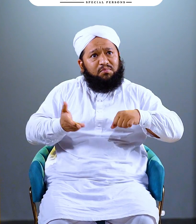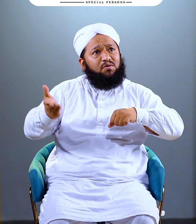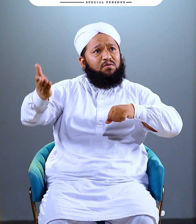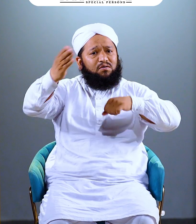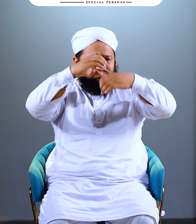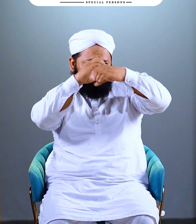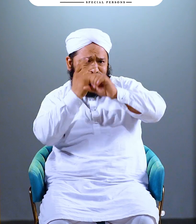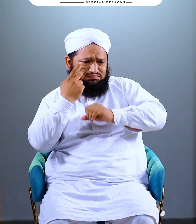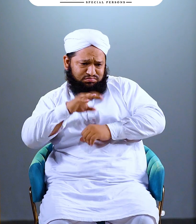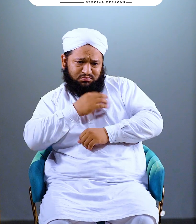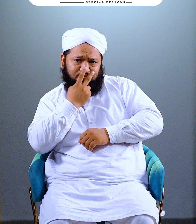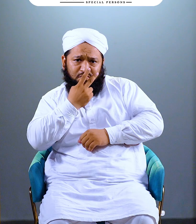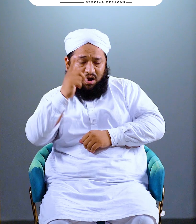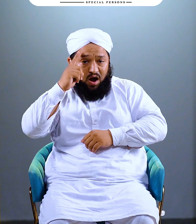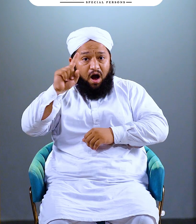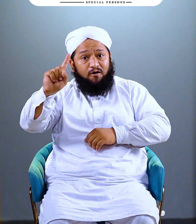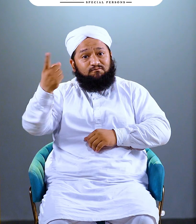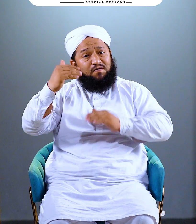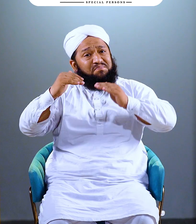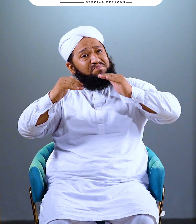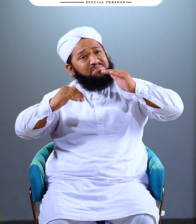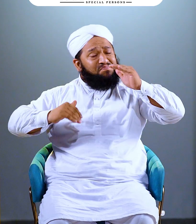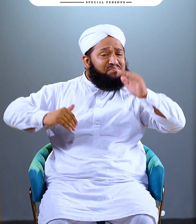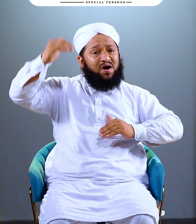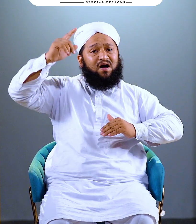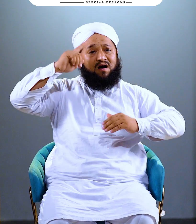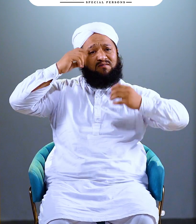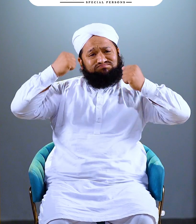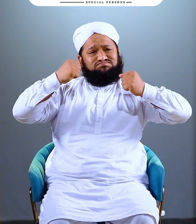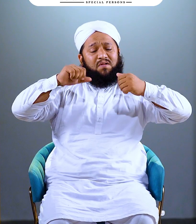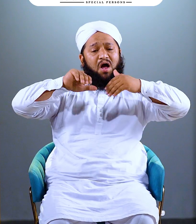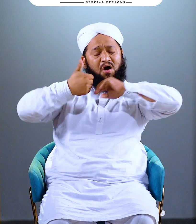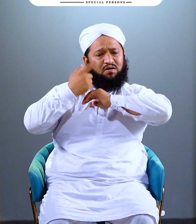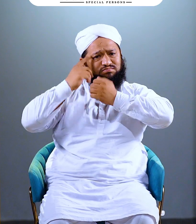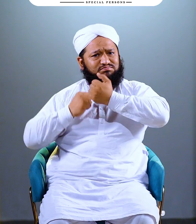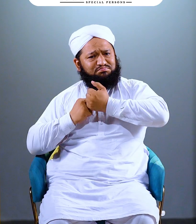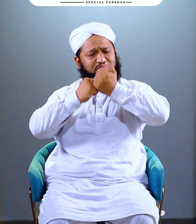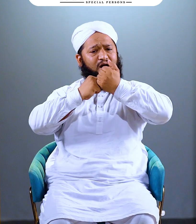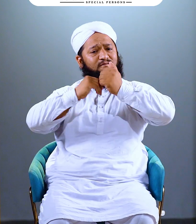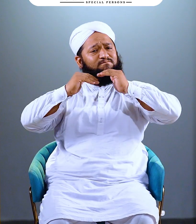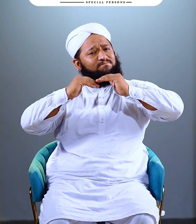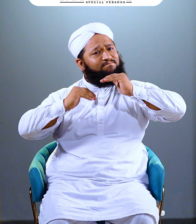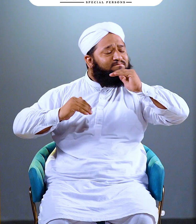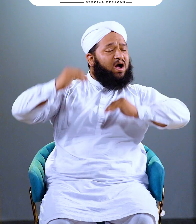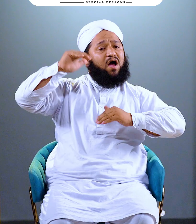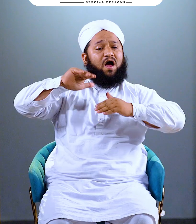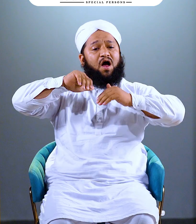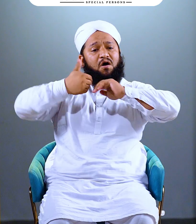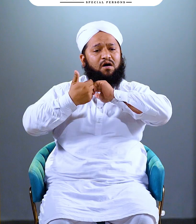ہیومن ریسورس مینجمنٹ میں ہم دیکھتے ہیں کہ سب سے بڑی ڈرائیونگ فورس ایک انسان کو موٹیویٹ کرنے کے لیے، کسی